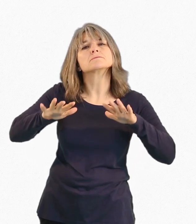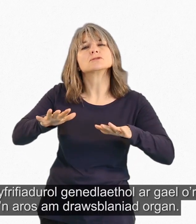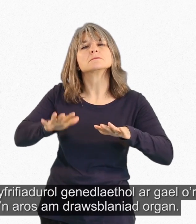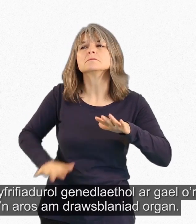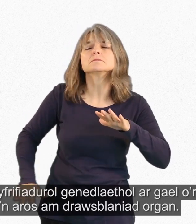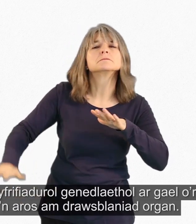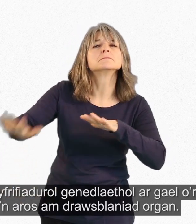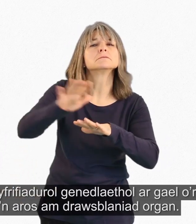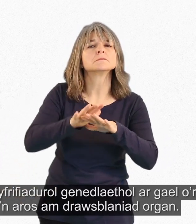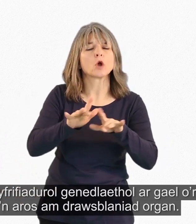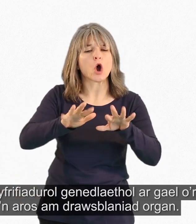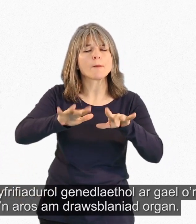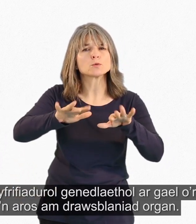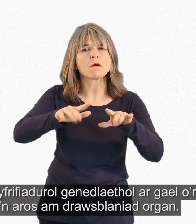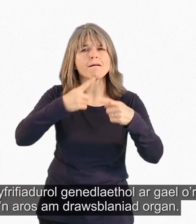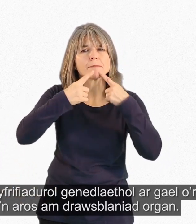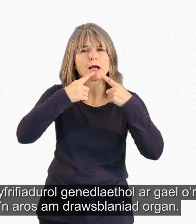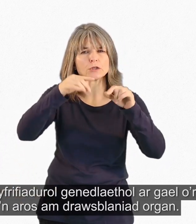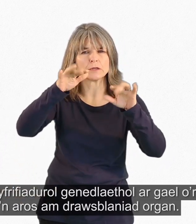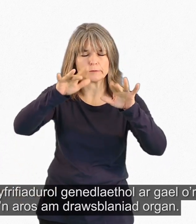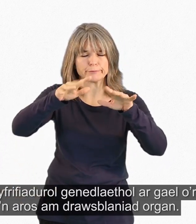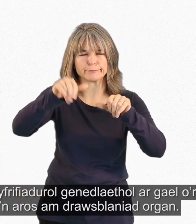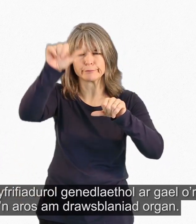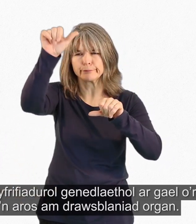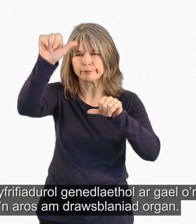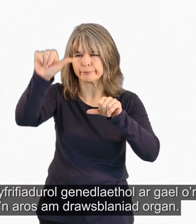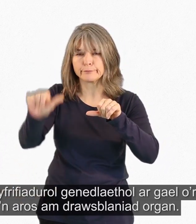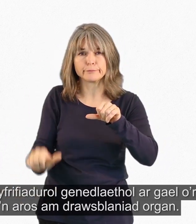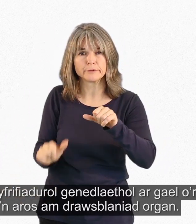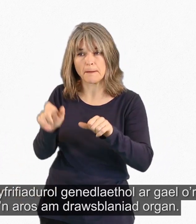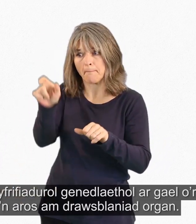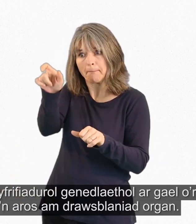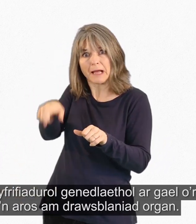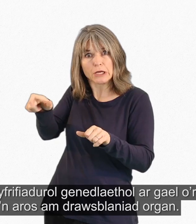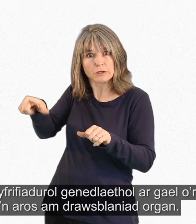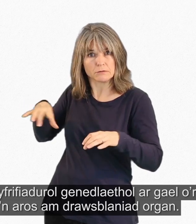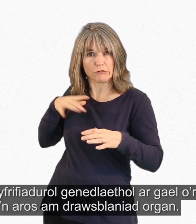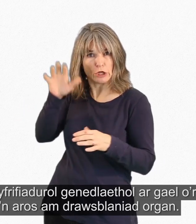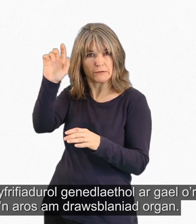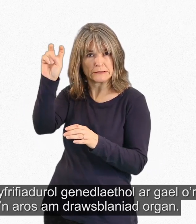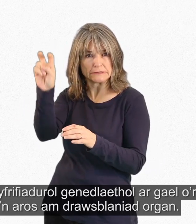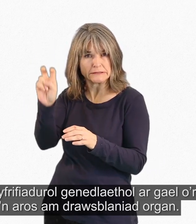Mae rhestr gyfrifiadurol genedlaethol ar gael o'r cleifion sy'n aros am draws blaniad organ.